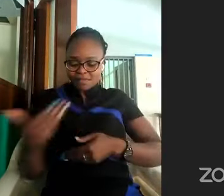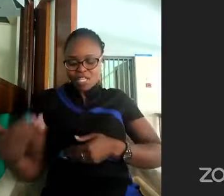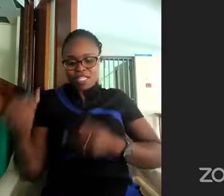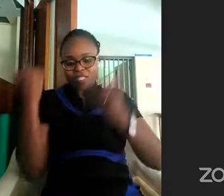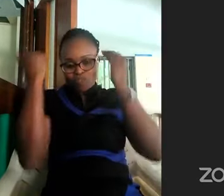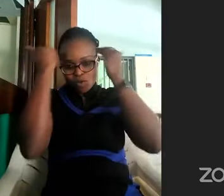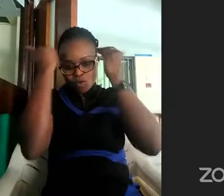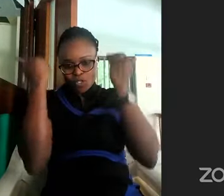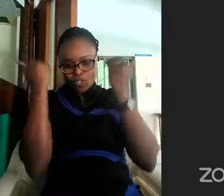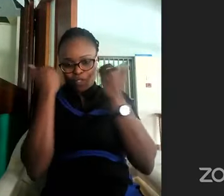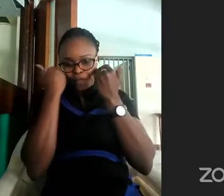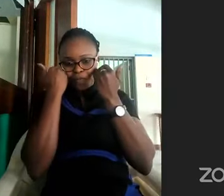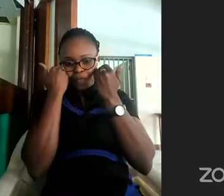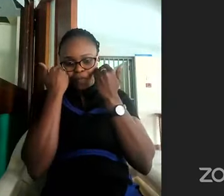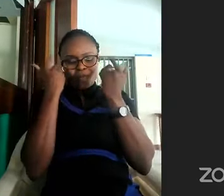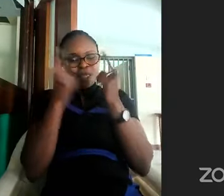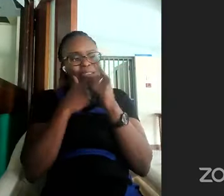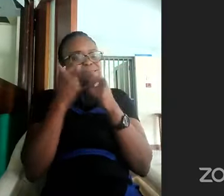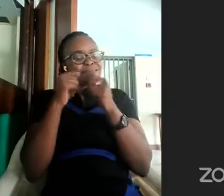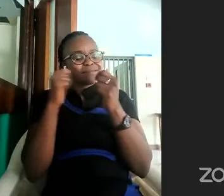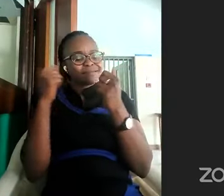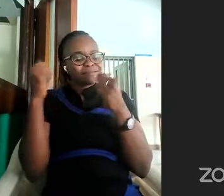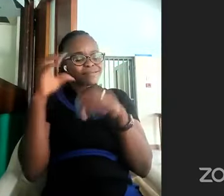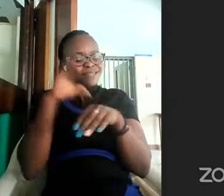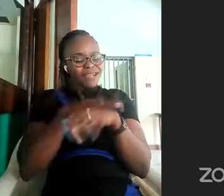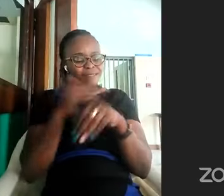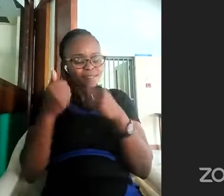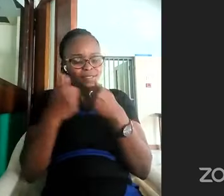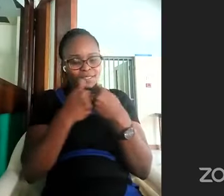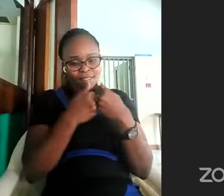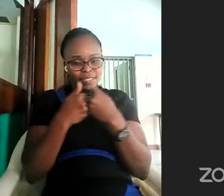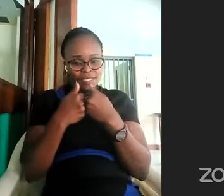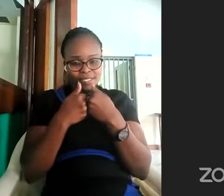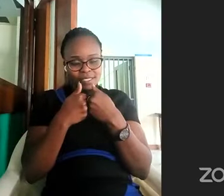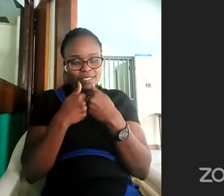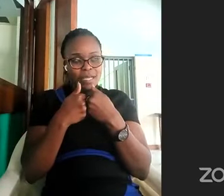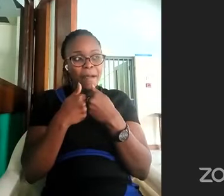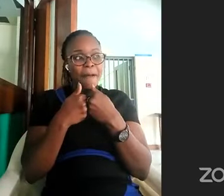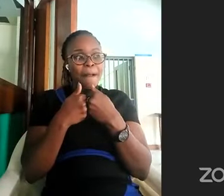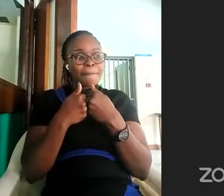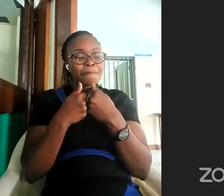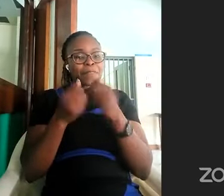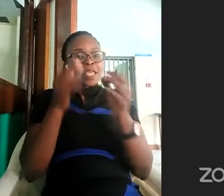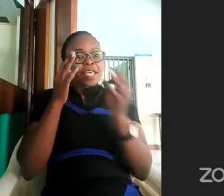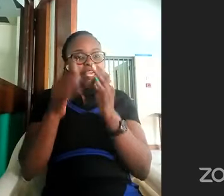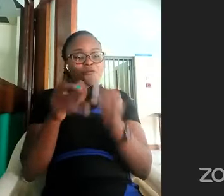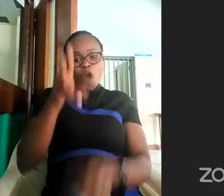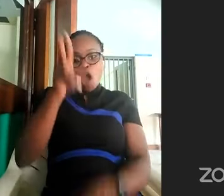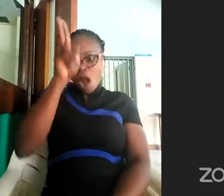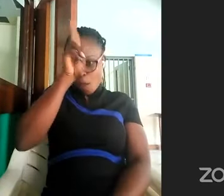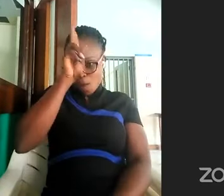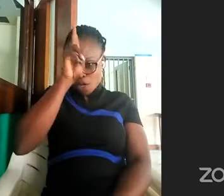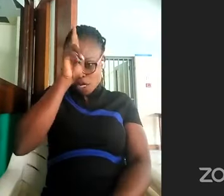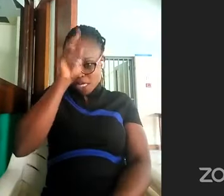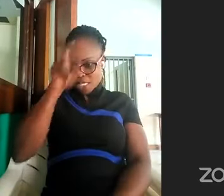anapata shida. In case kama it was a policeman who raped, unaitishwa badge number. Na maybe hata